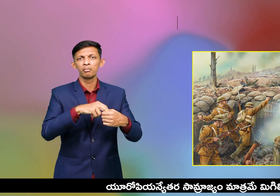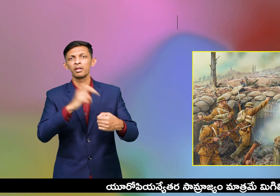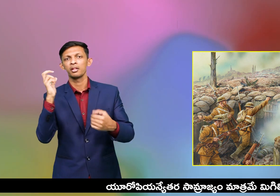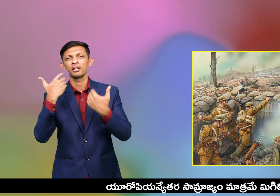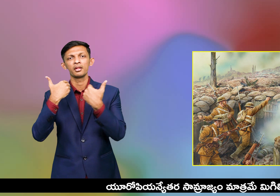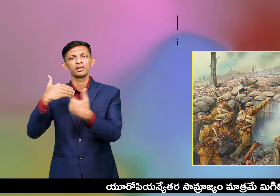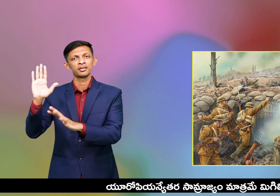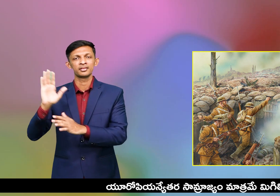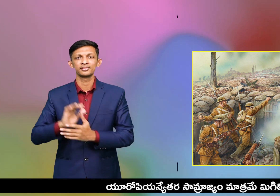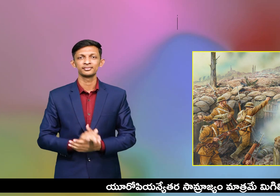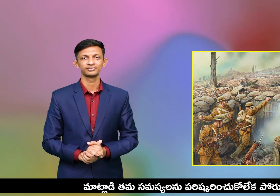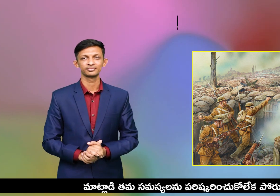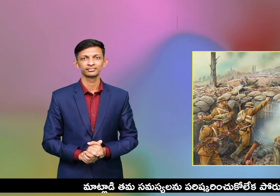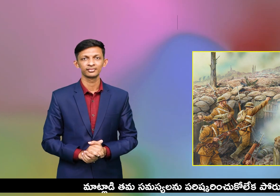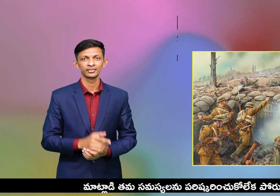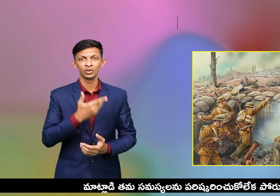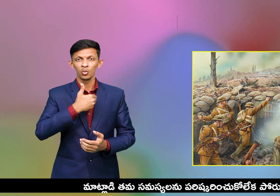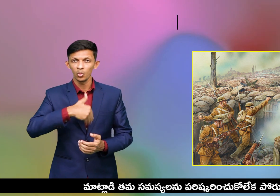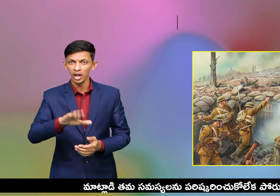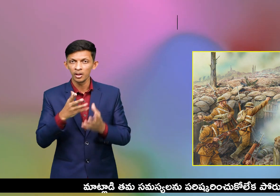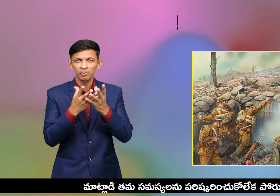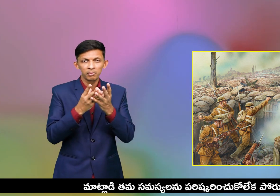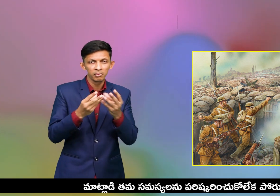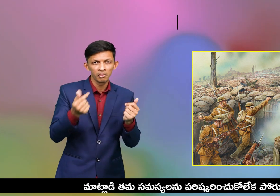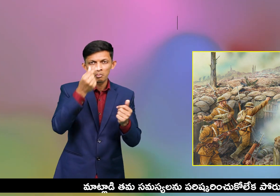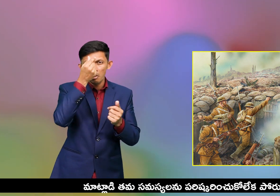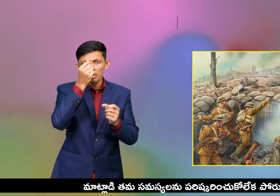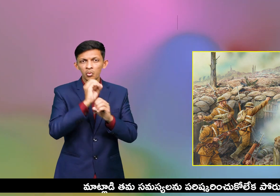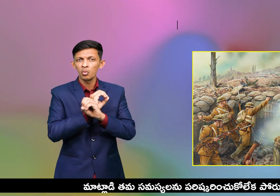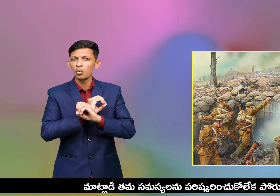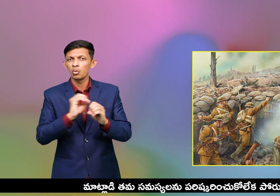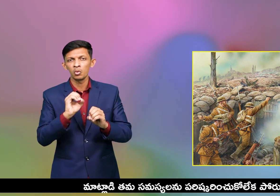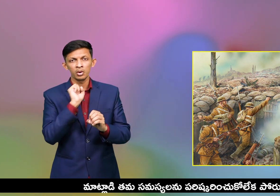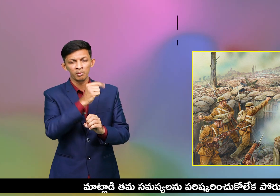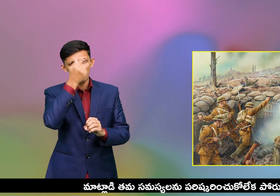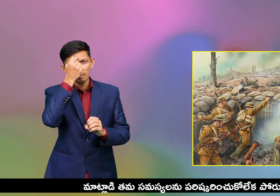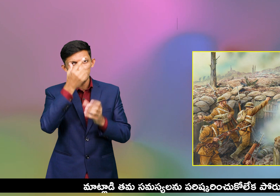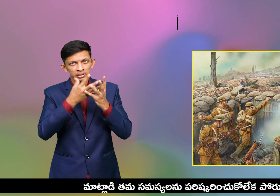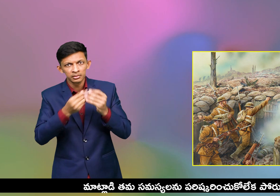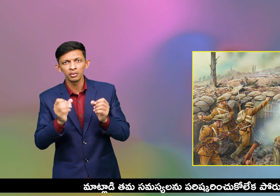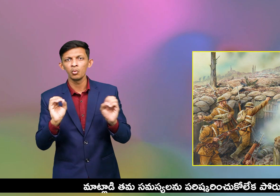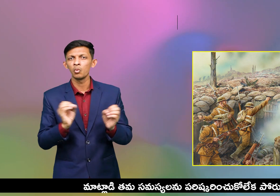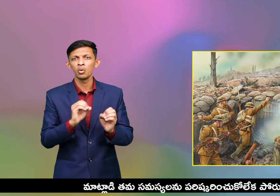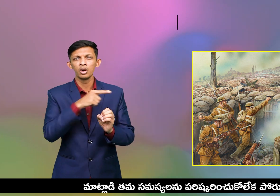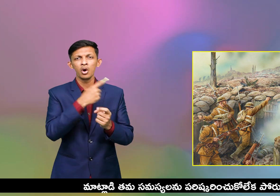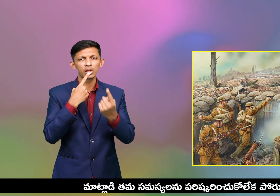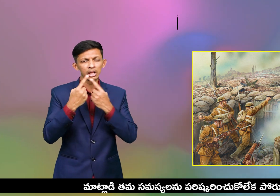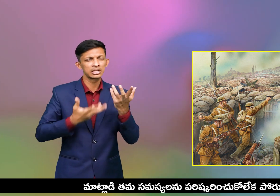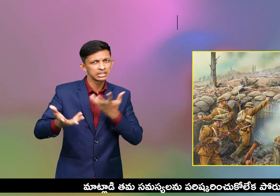మాట్లాడి తమ సమస్యలను పరిష్కరించుకోలేక పోరుబాట పట్టారు. యూరోపియన్